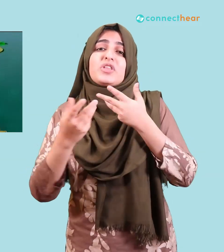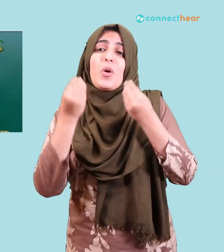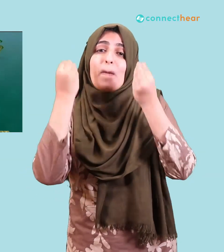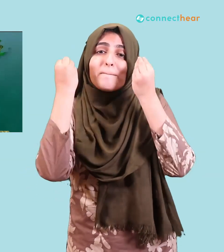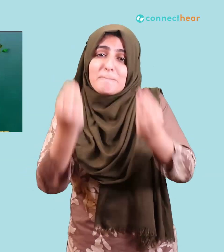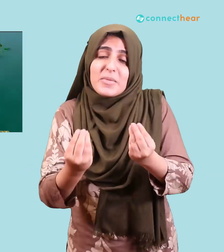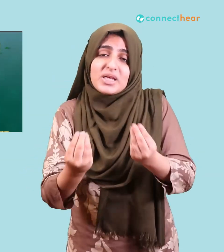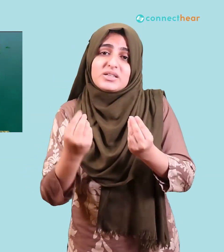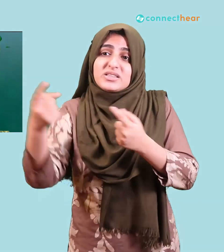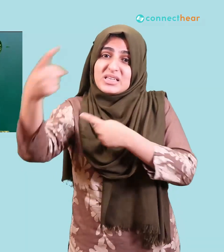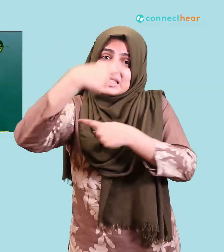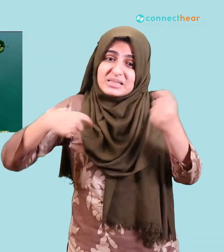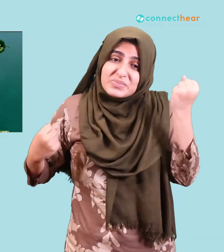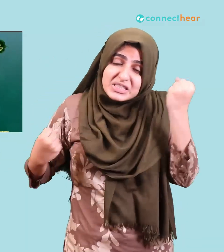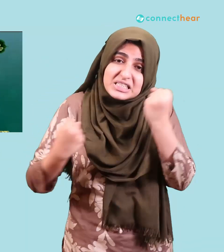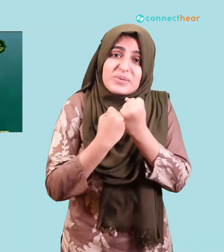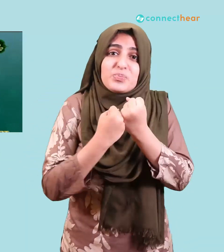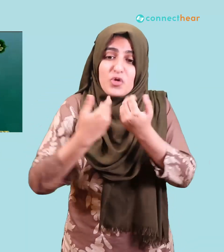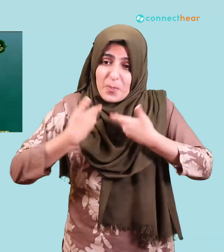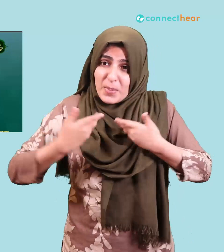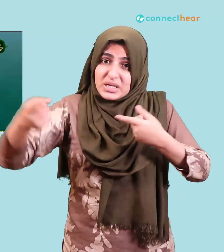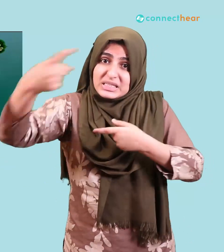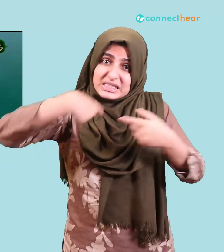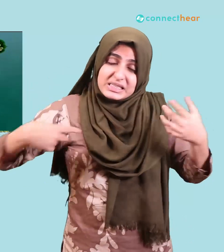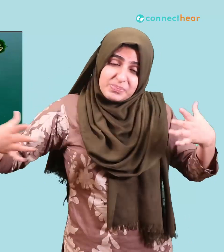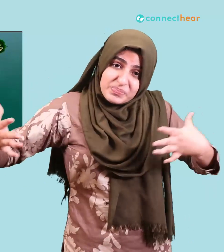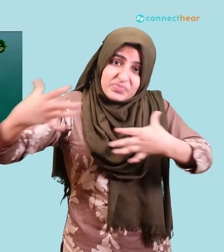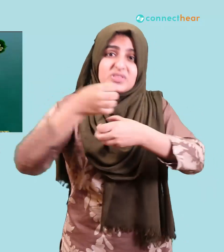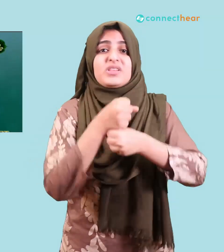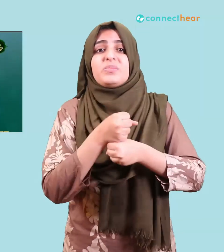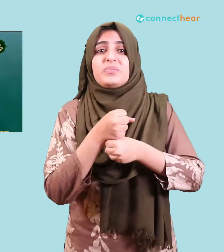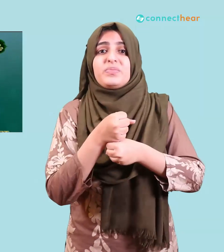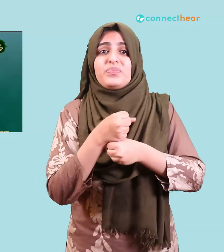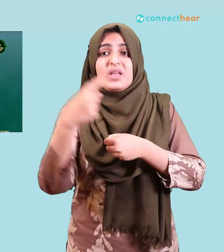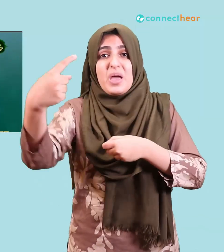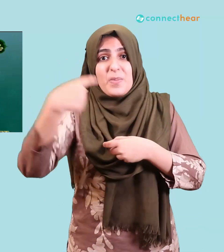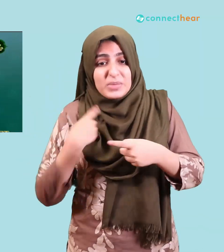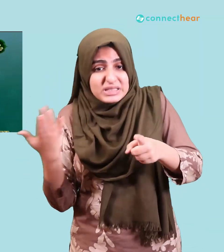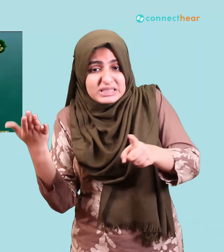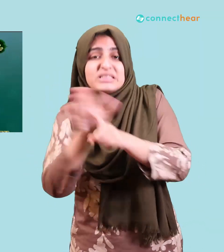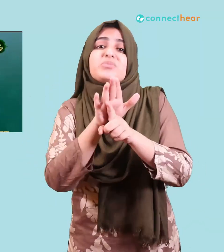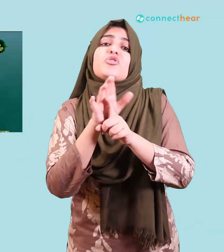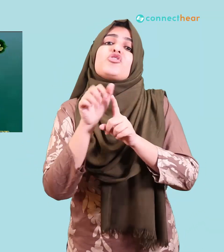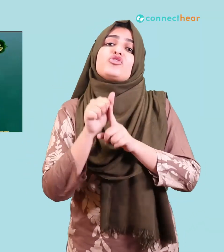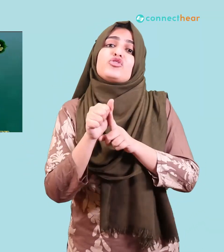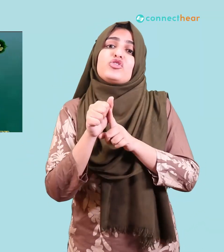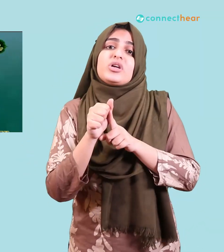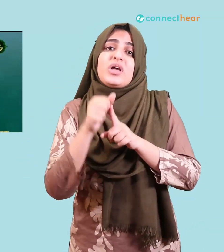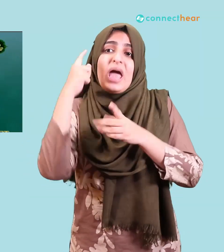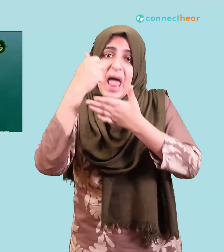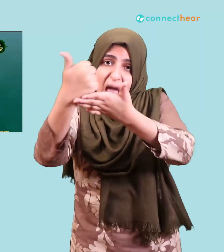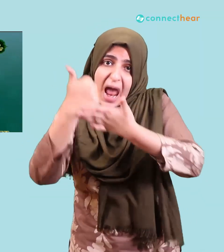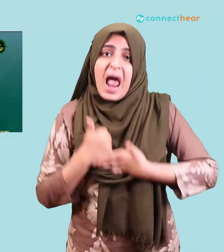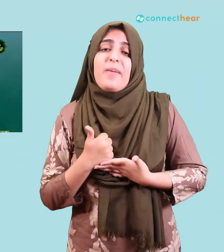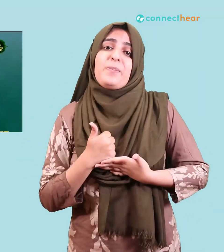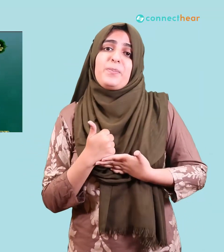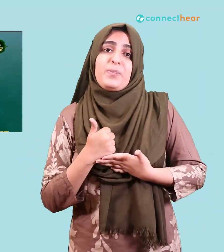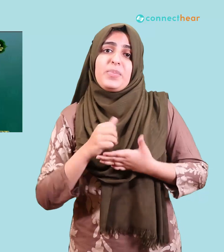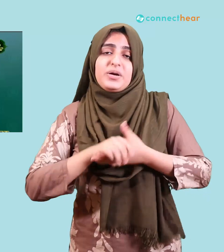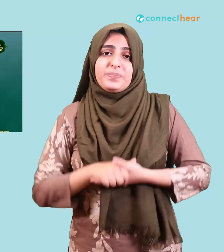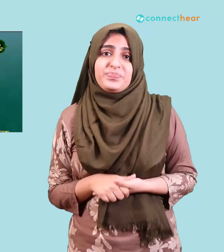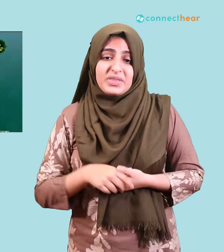مل کے، میرے ساتھ مل کے میری تائید کرنی چاہیے، ہماری مدد کرنی چاہیے،